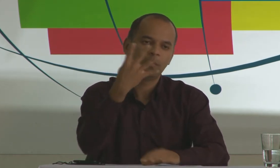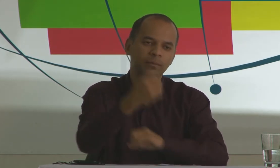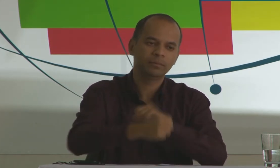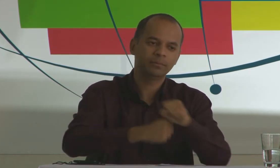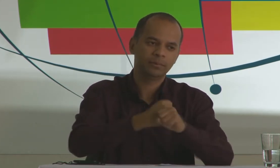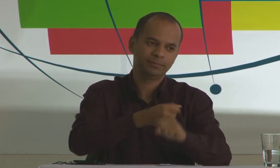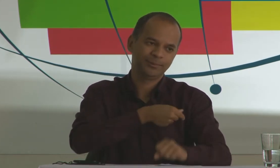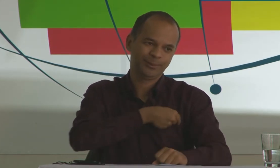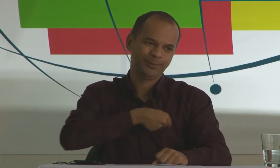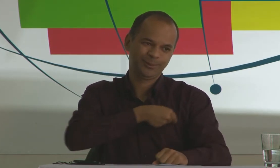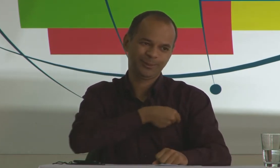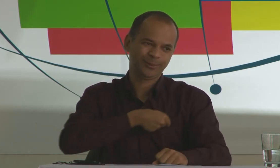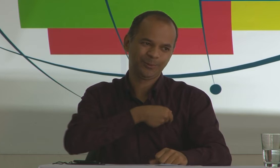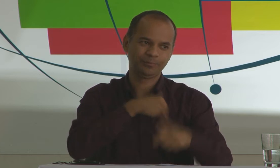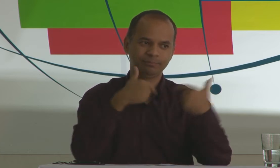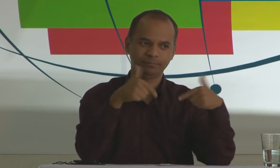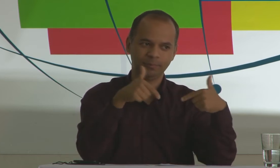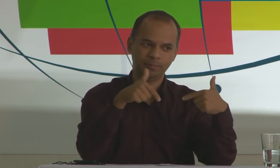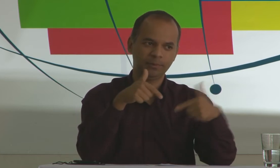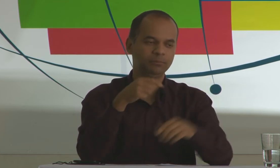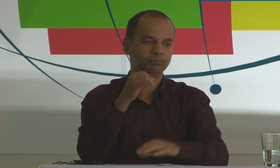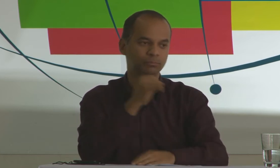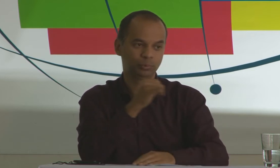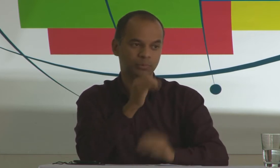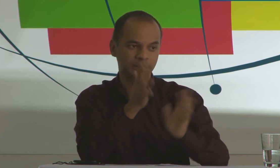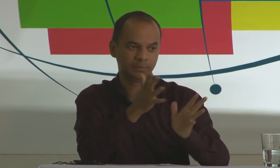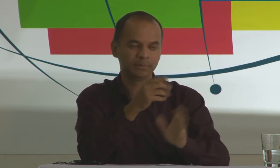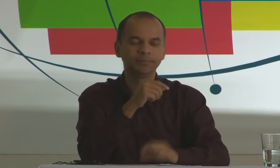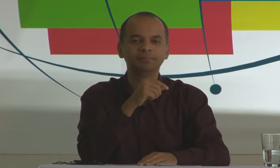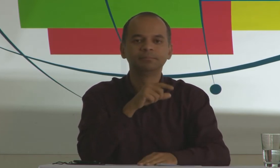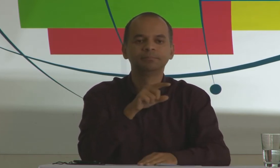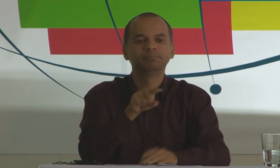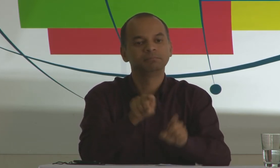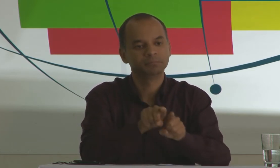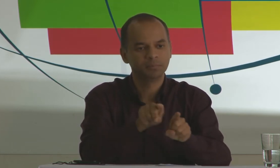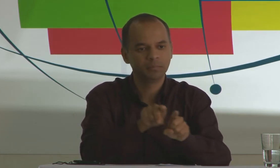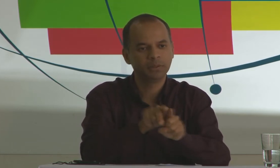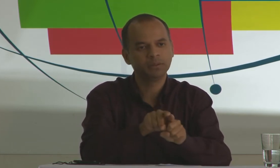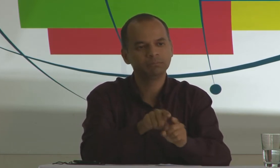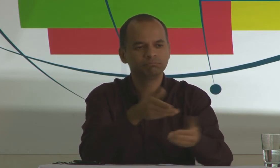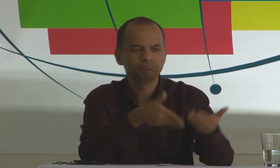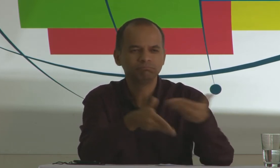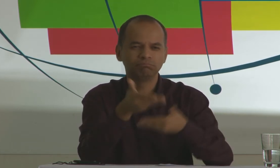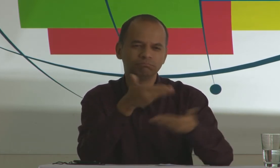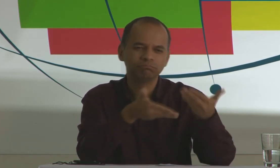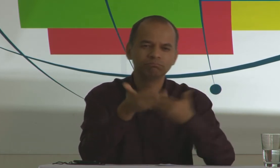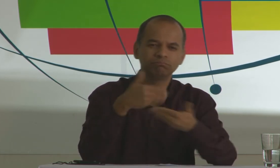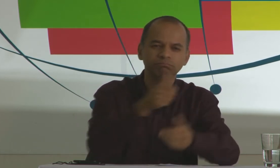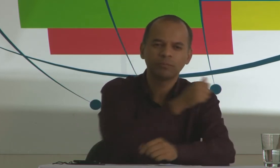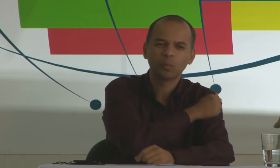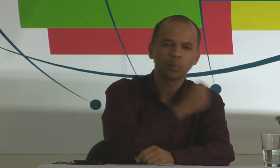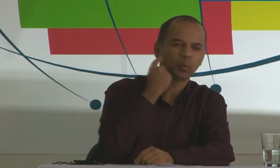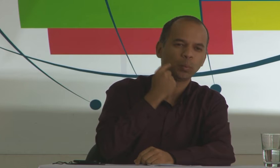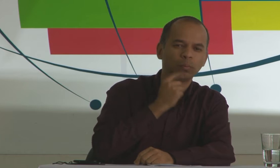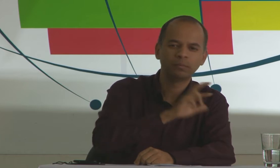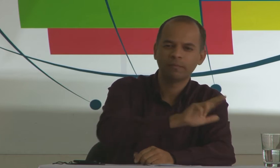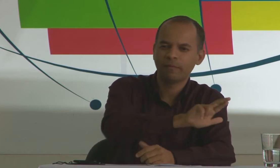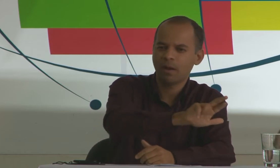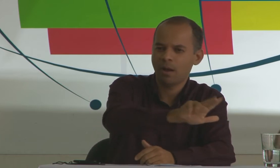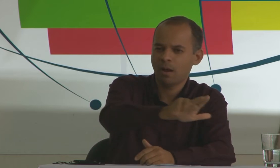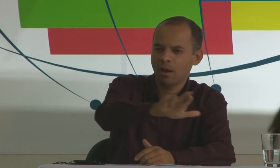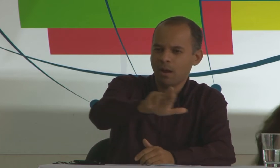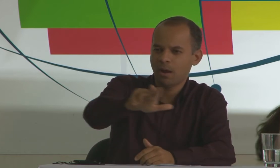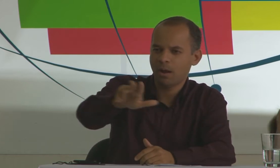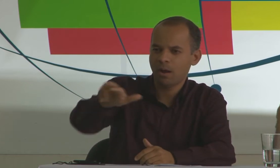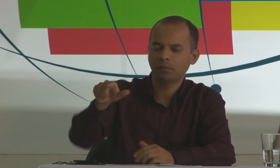Então, ainda pensando nessa minha experiência, eu já trabalhei, por exemplo, na CEDU como instrutor, e esse processo de